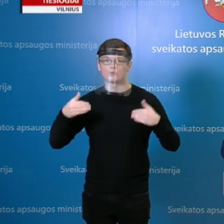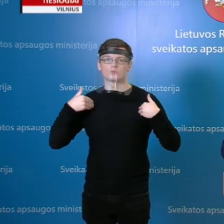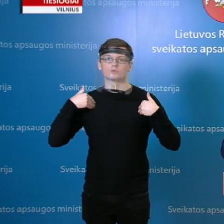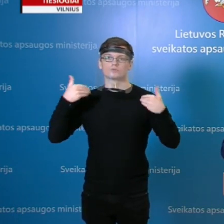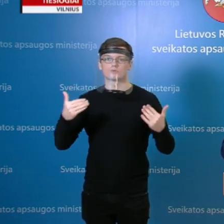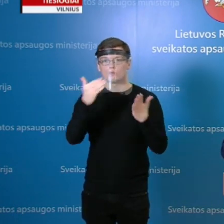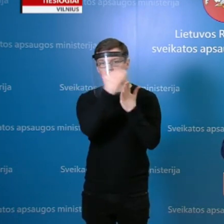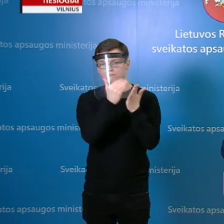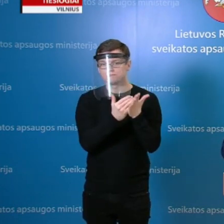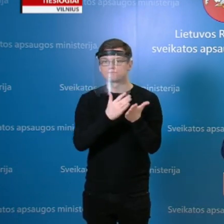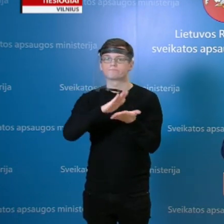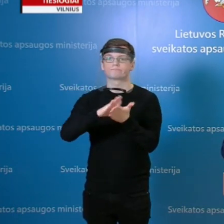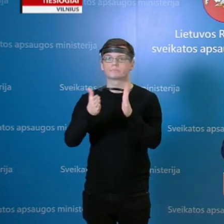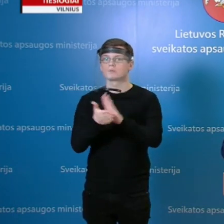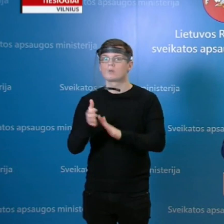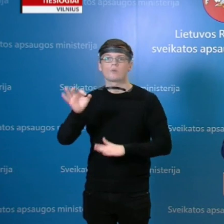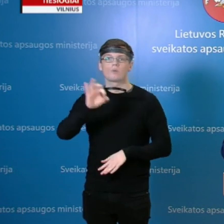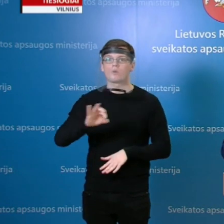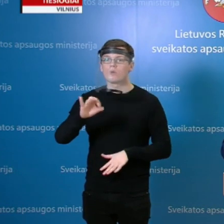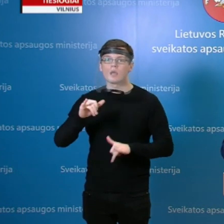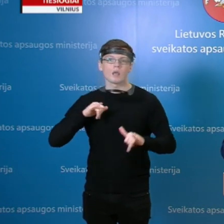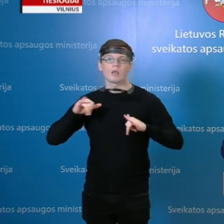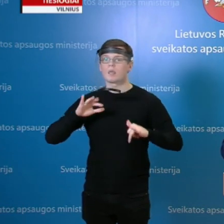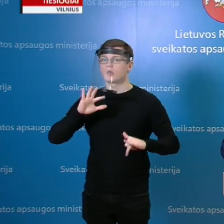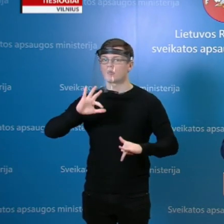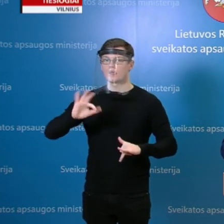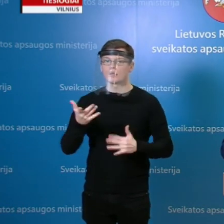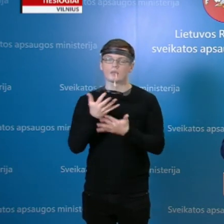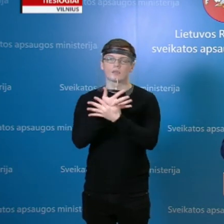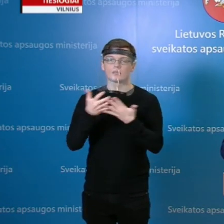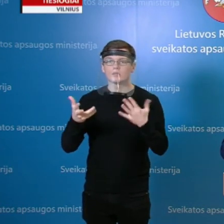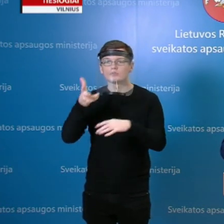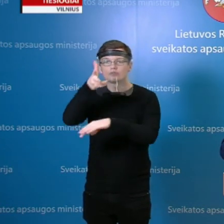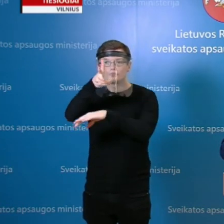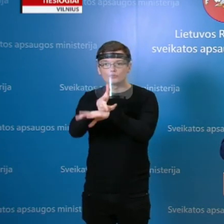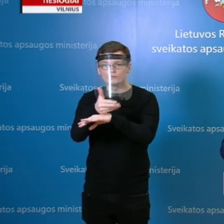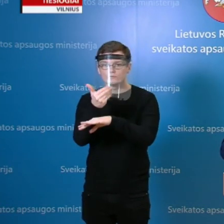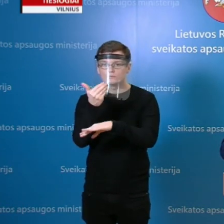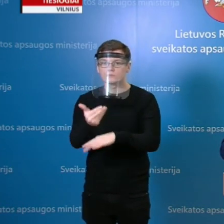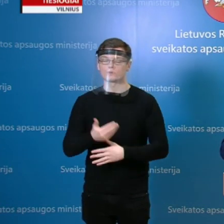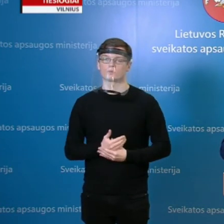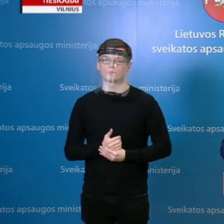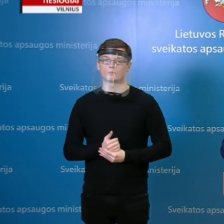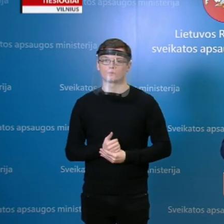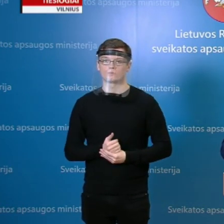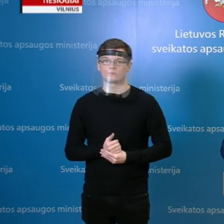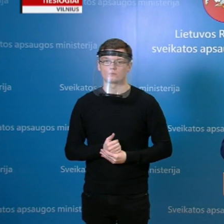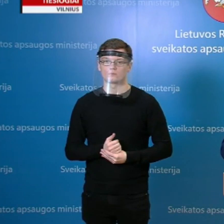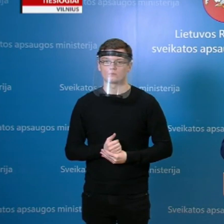rekomendacijos, kaip reikėtų elgtis įvairių filmavimų metu. Tokio užklausą buvom